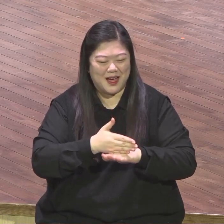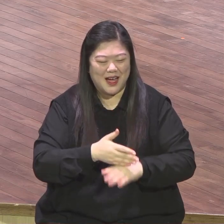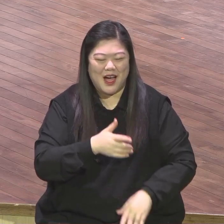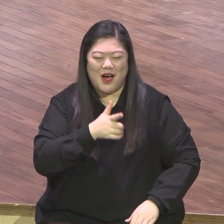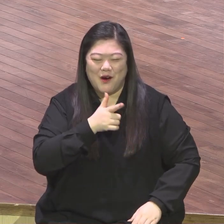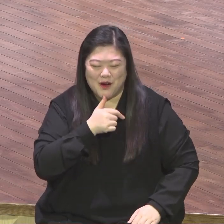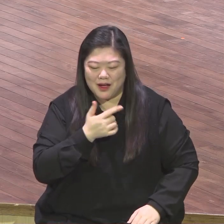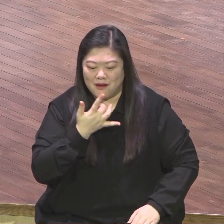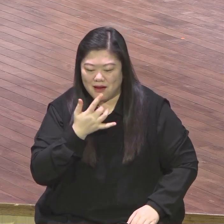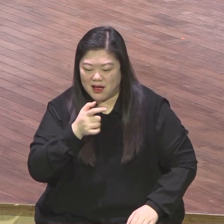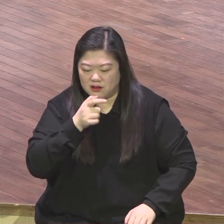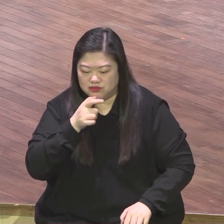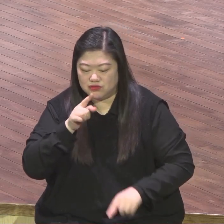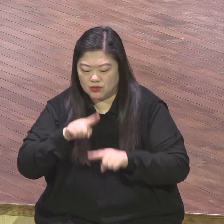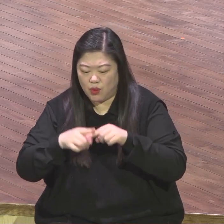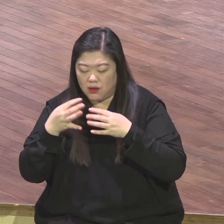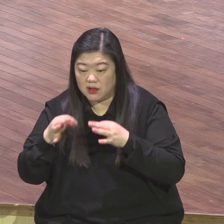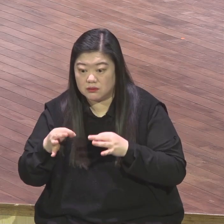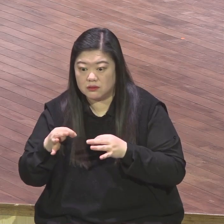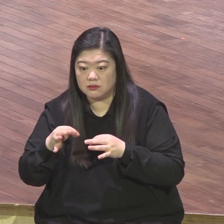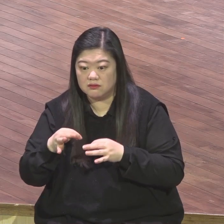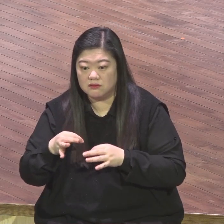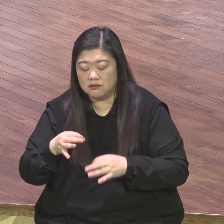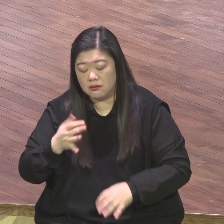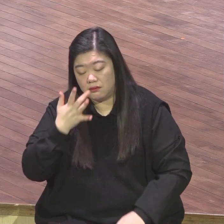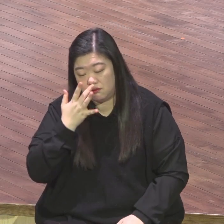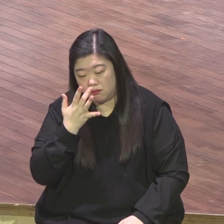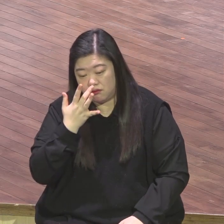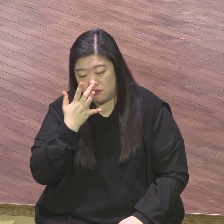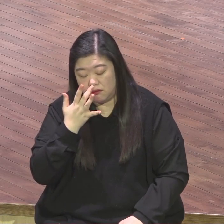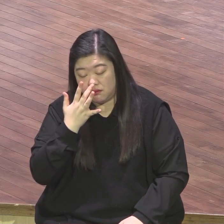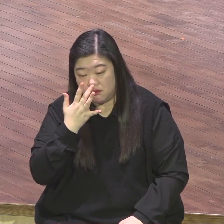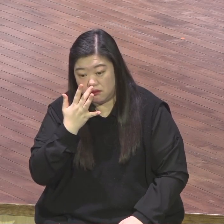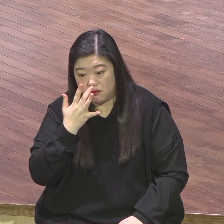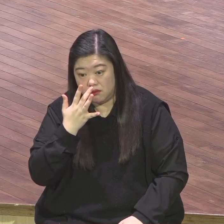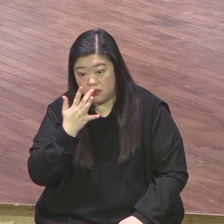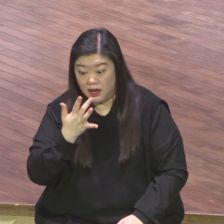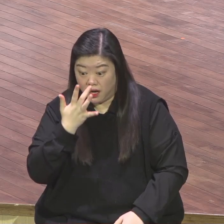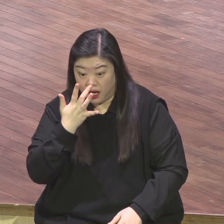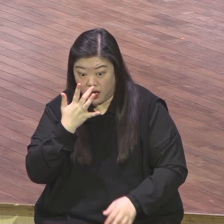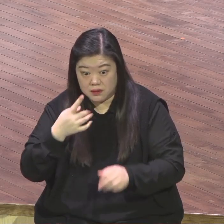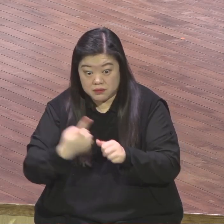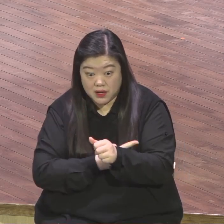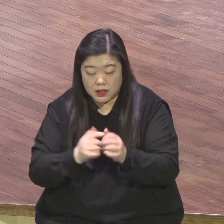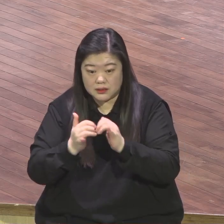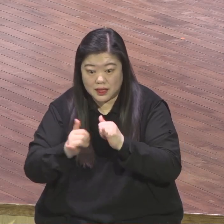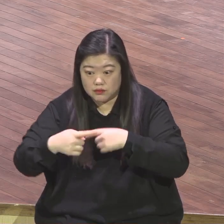세상에 뭐 서론적인 것, 사람의 말 뭐 이런 거 전혀 관심이 없어.